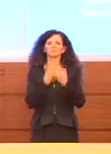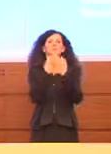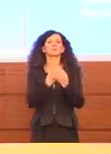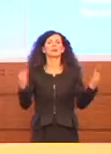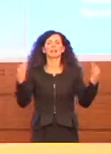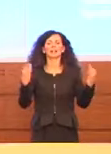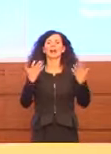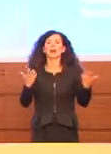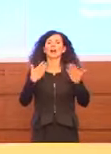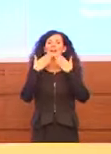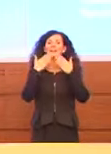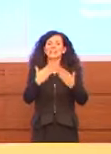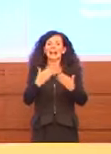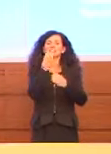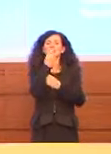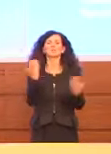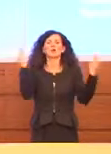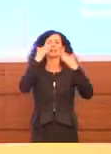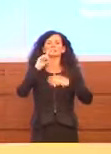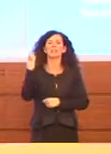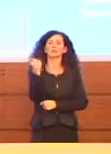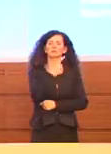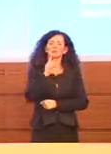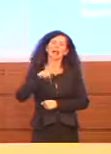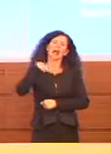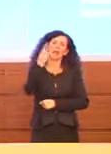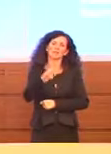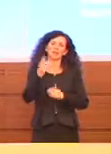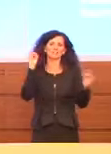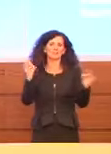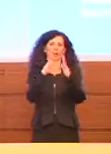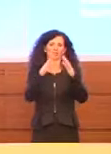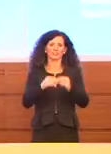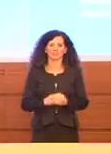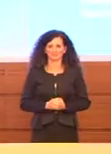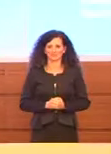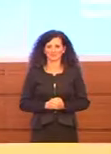bene allora grazie e buona sera a tutti alla prossima volta